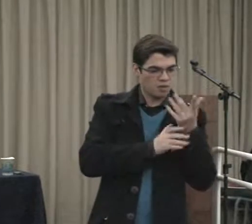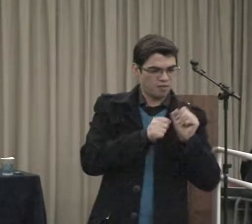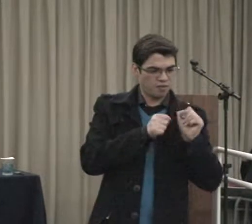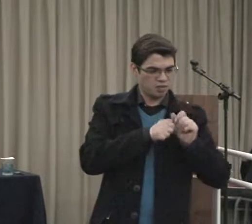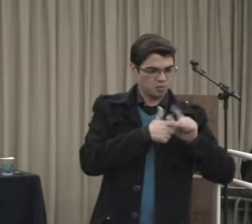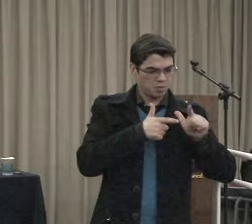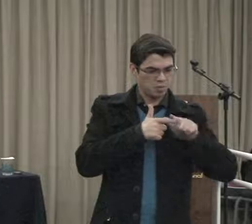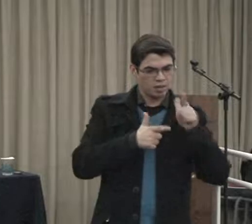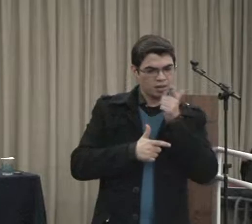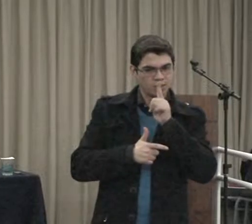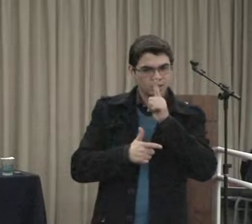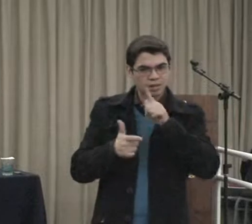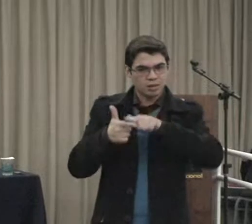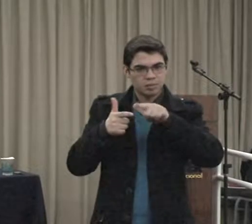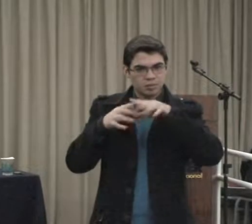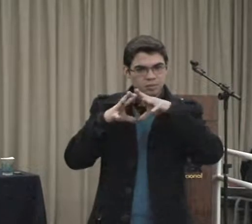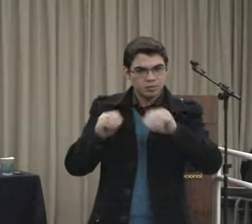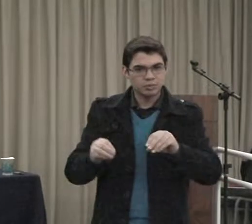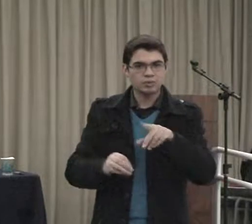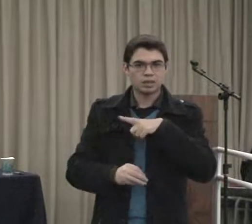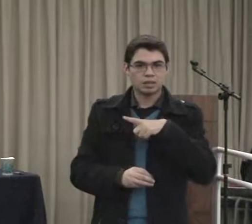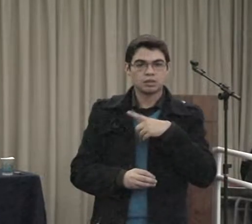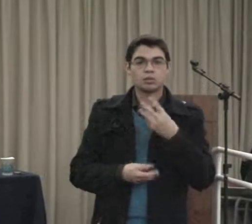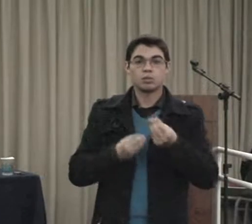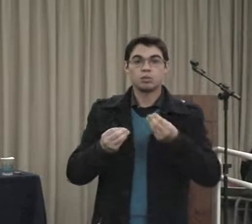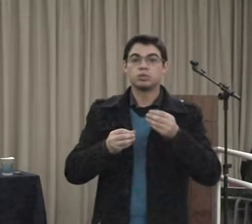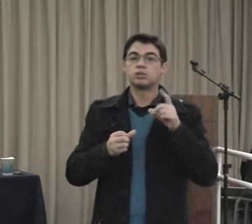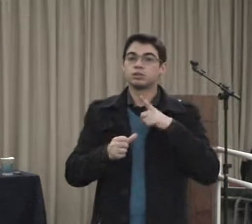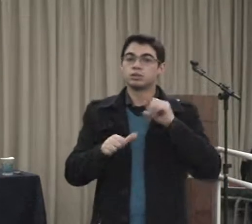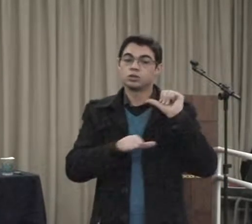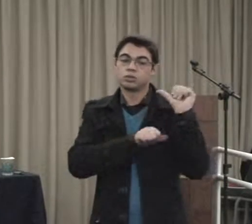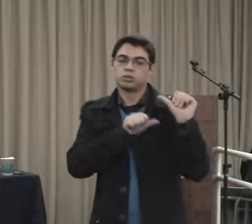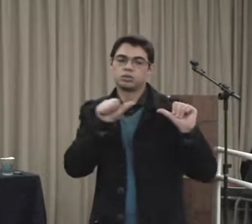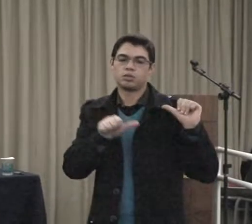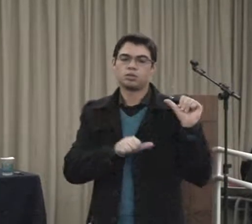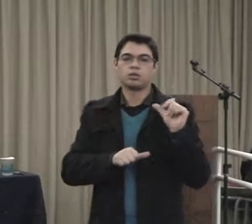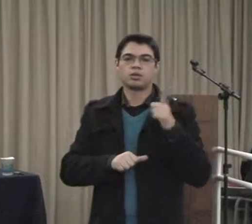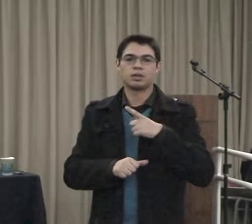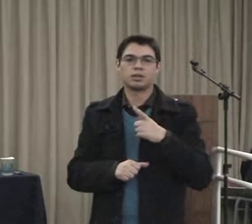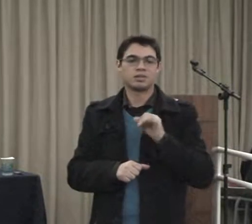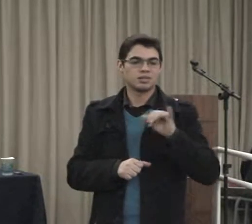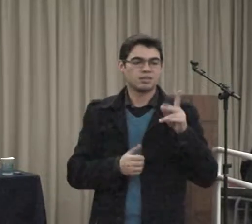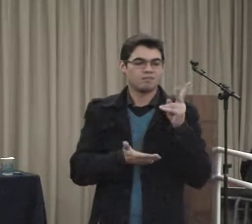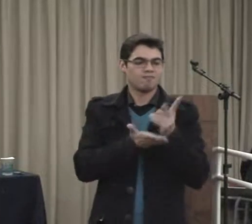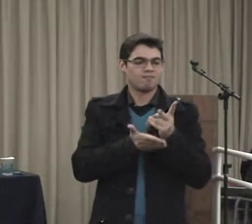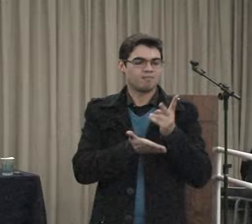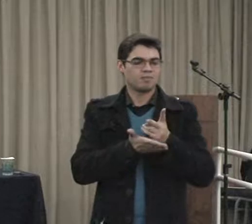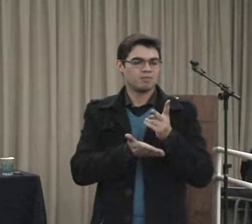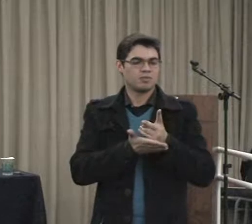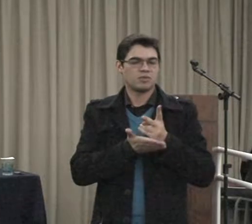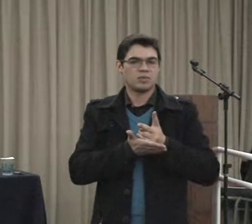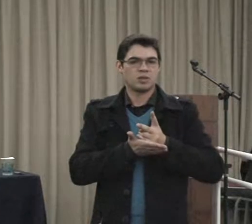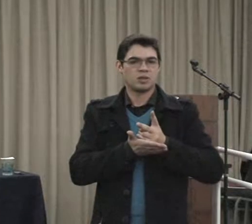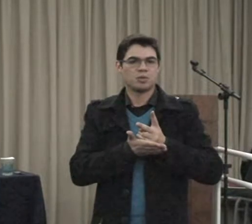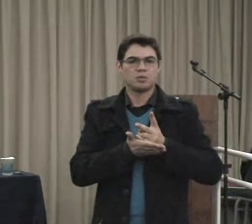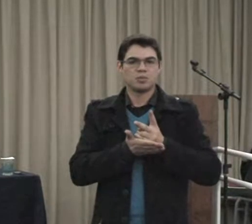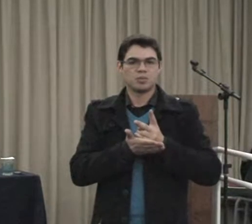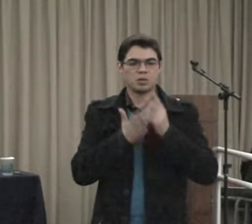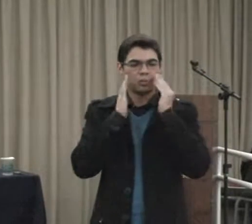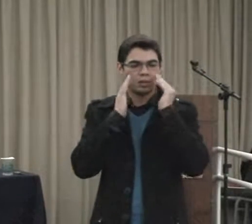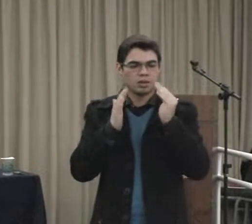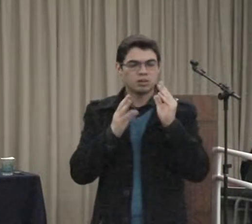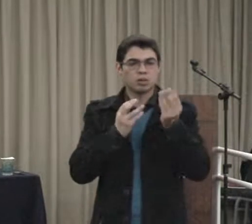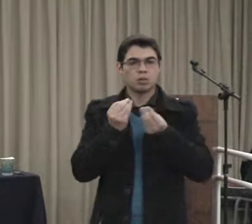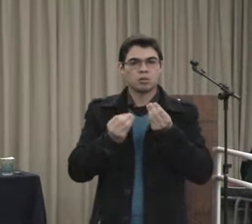Então, só existe uma maneira de mudarmos realmente o que está estabelecido. É